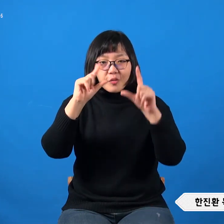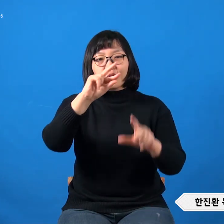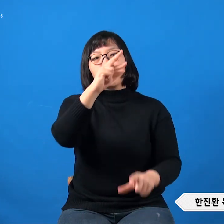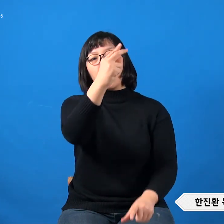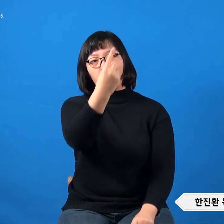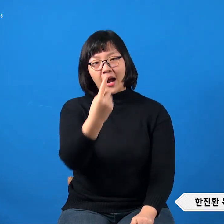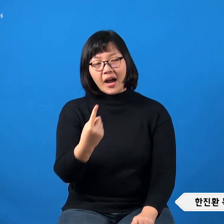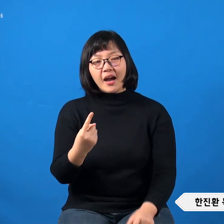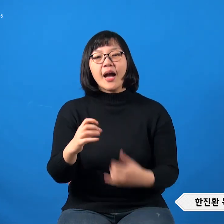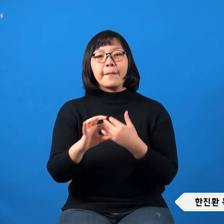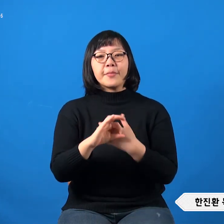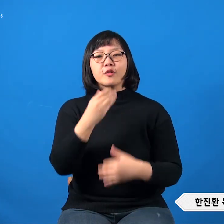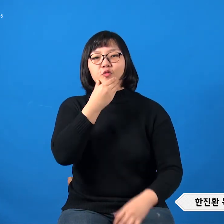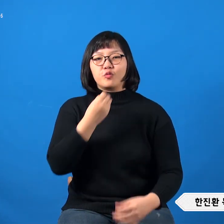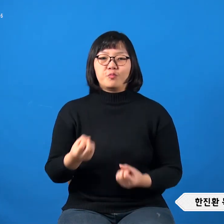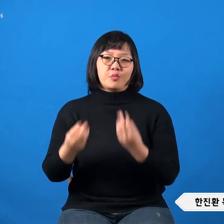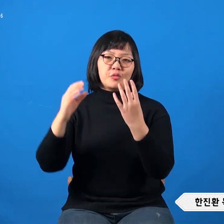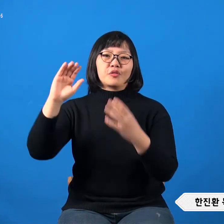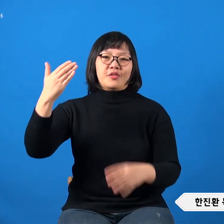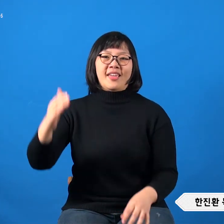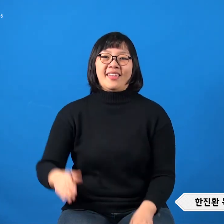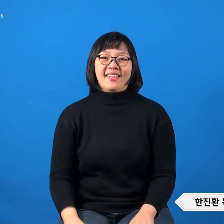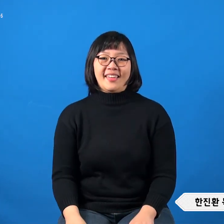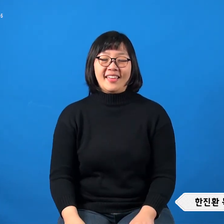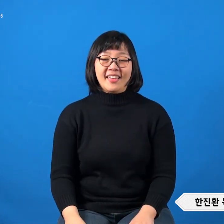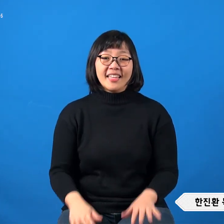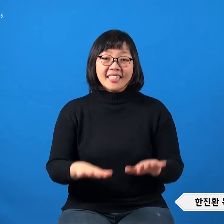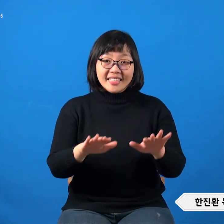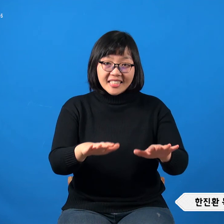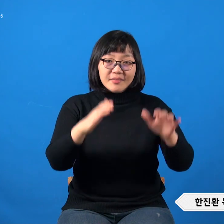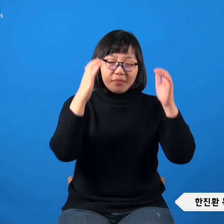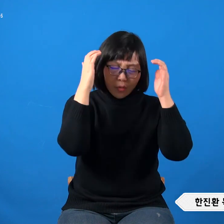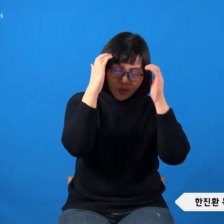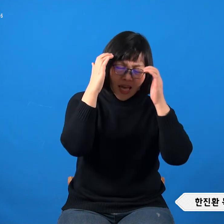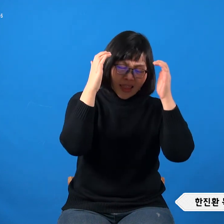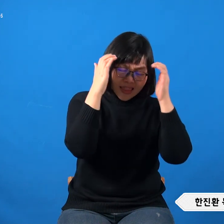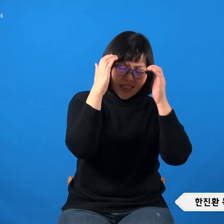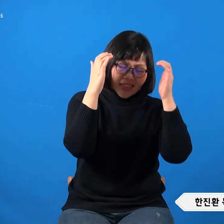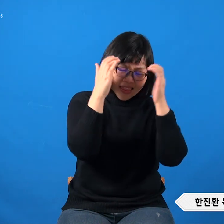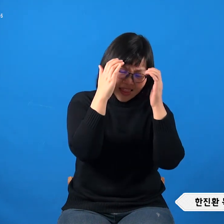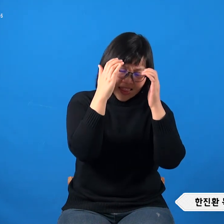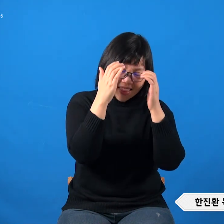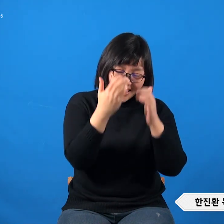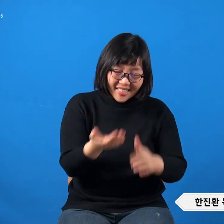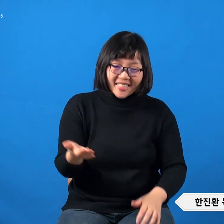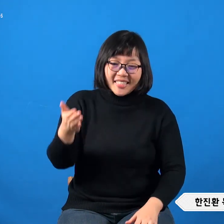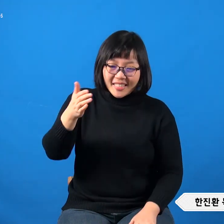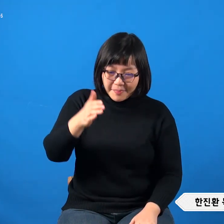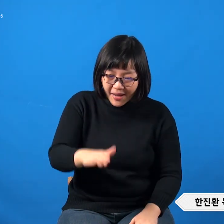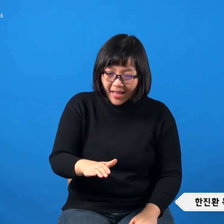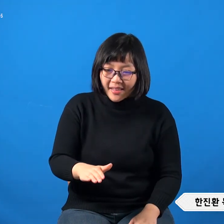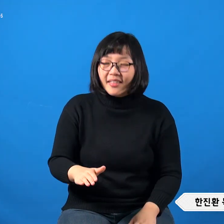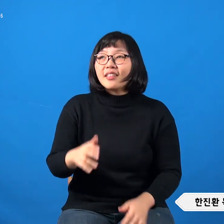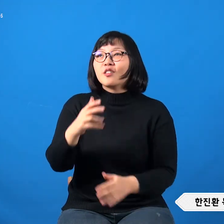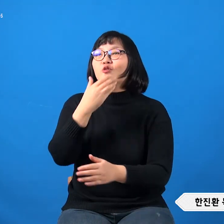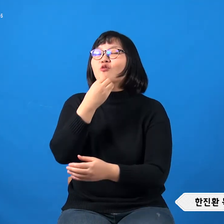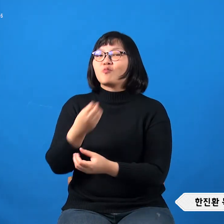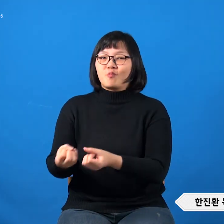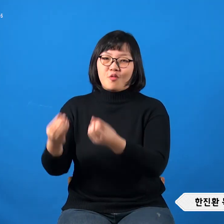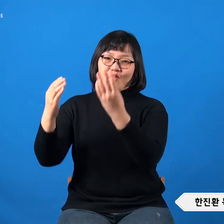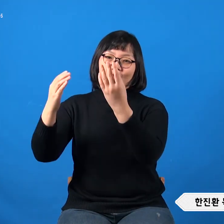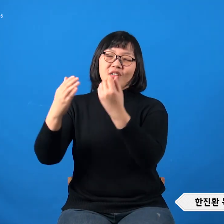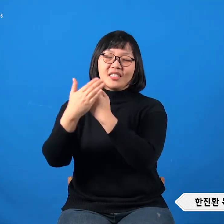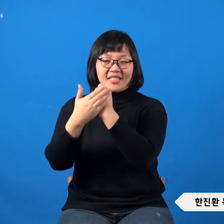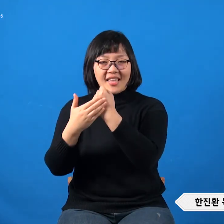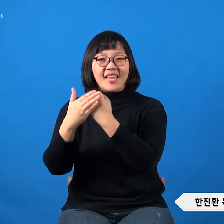사랑의 음성을 들을 수만 있다면, 그래서 돌이켜 주님께로 달려갈 수만 있다면 폭풍이 축복이 될